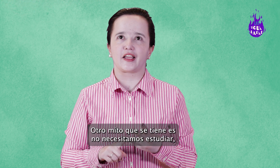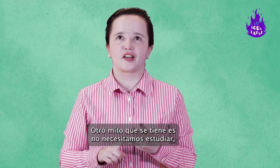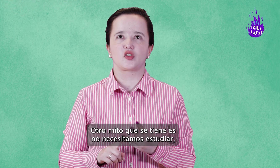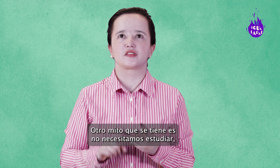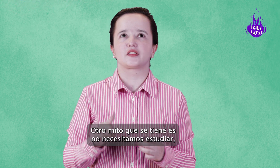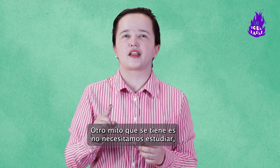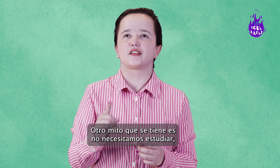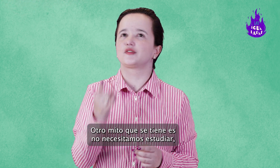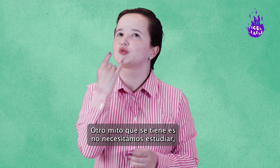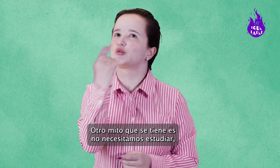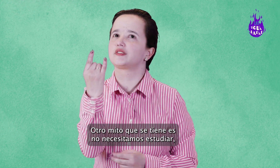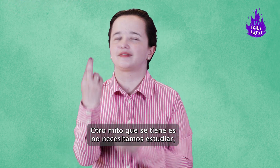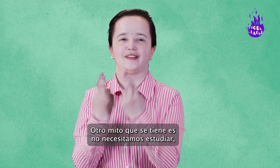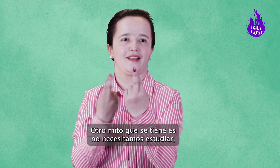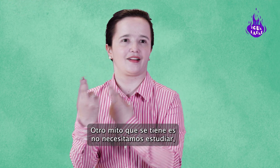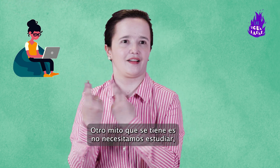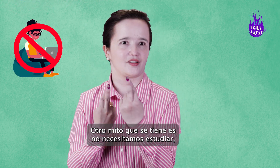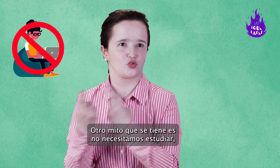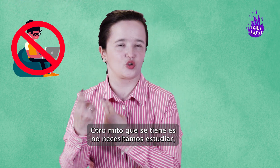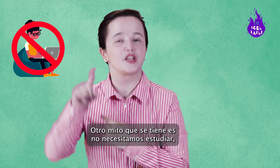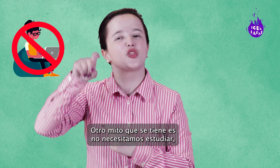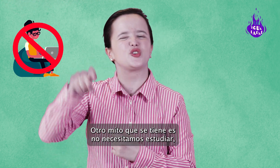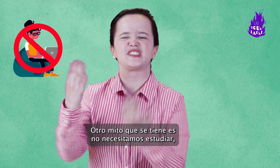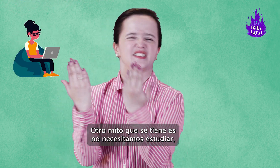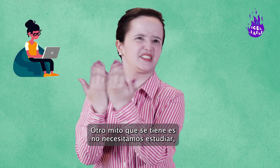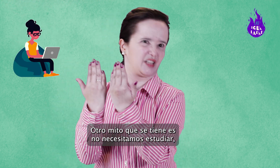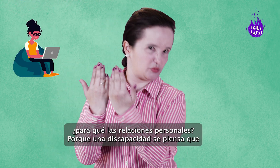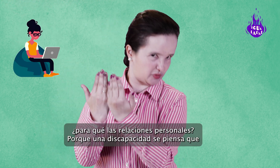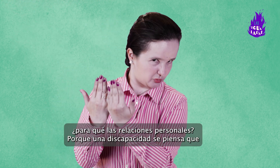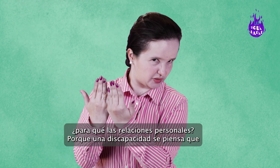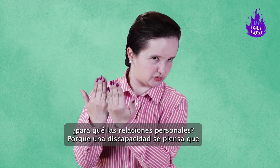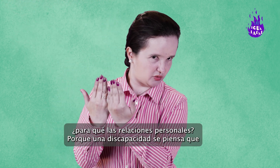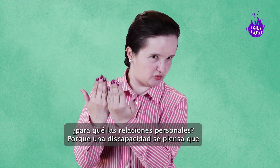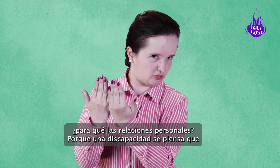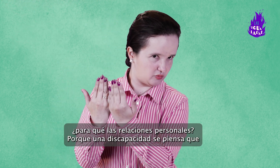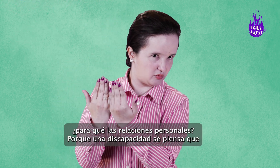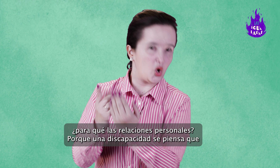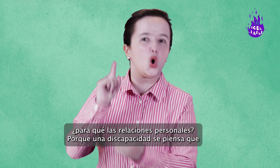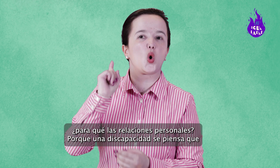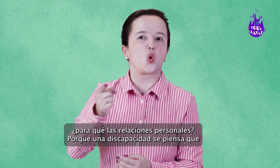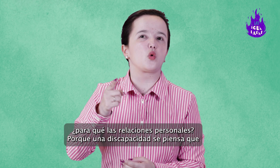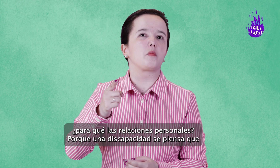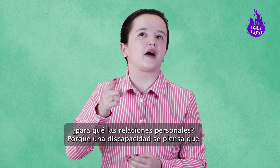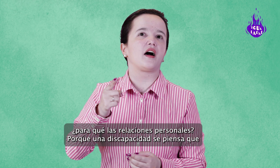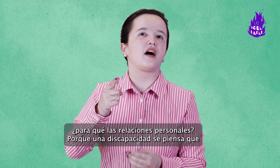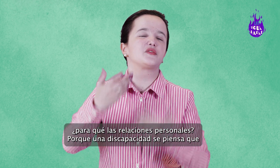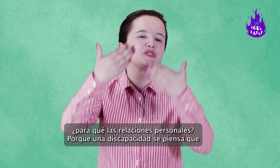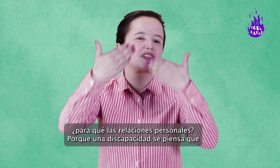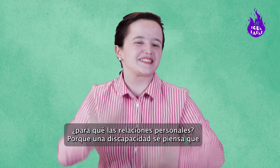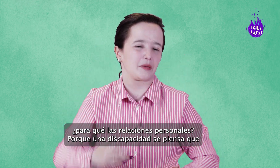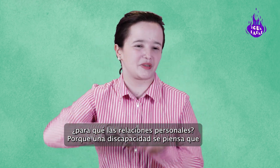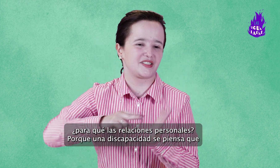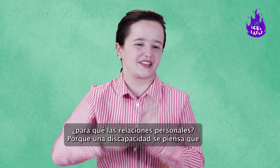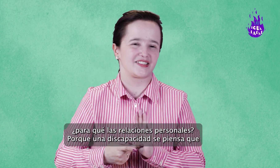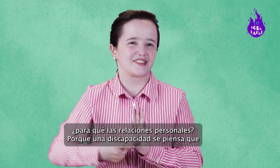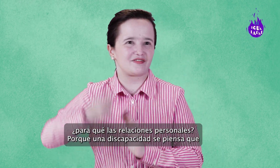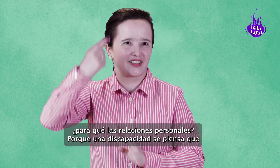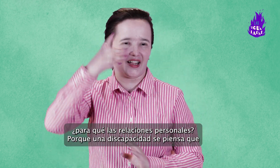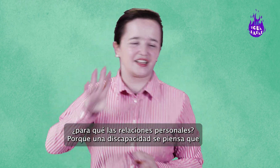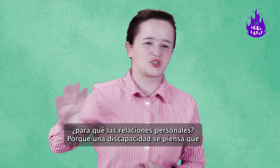Otro mito que se tiene es, no necesitamos estudiar para qué las relaciones personales. Porque una discapacidad se piensa